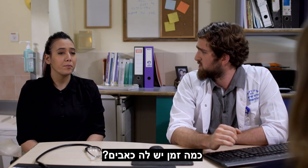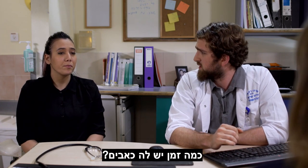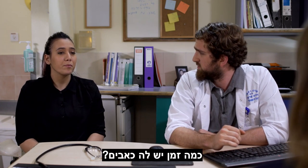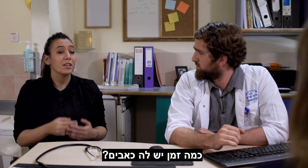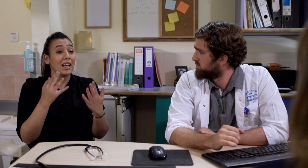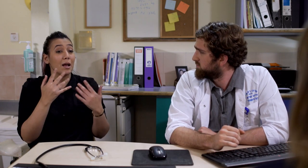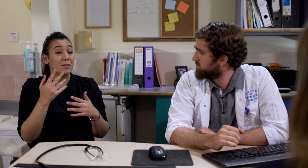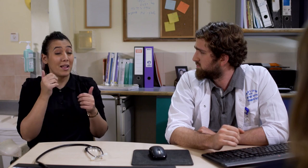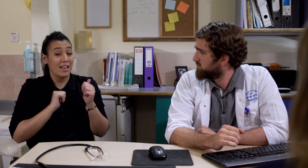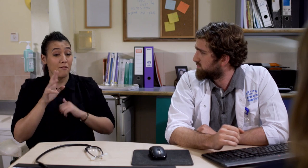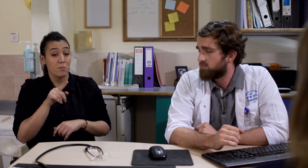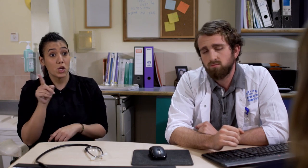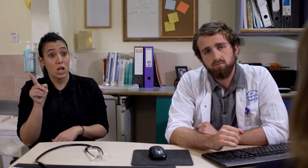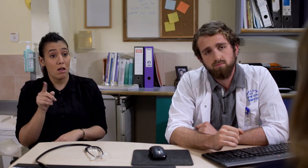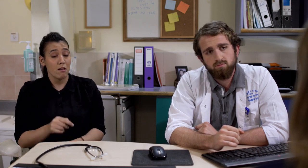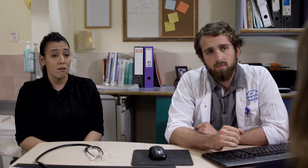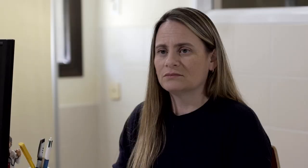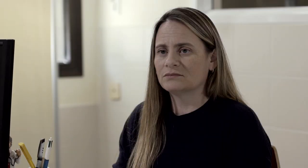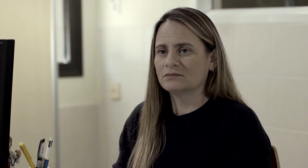כמה זמן יש לה כאבים?